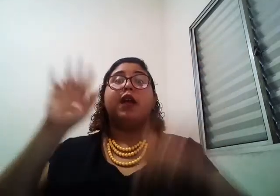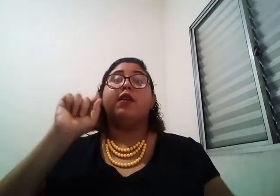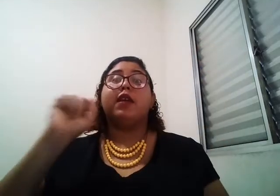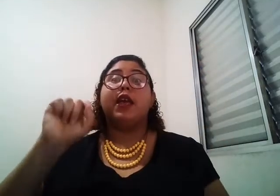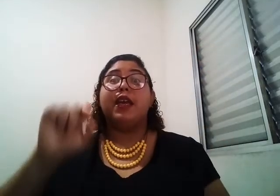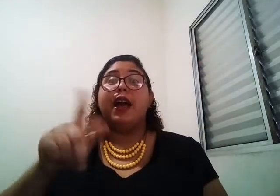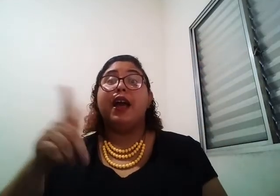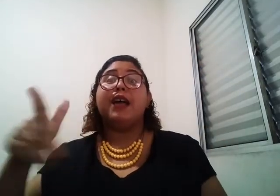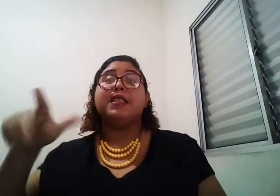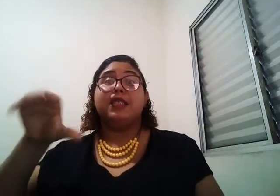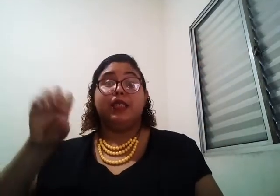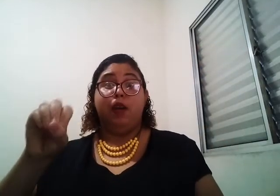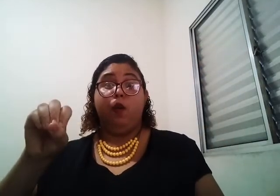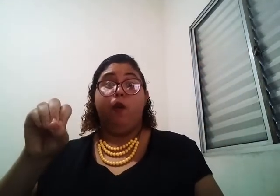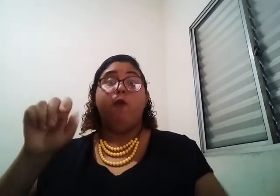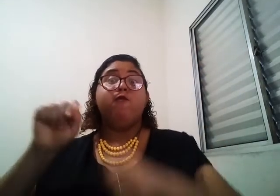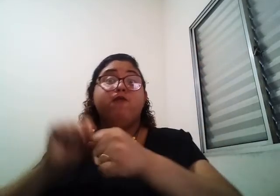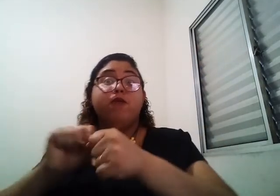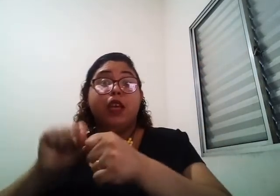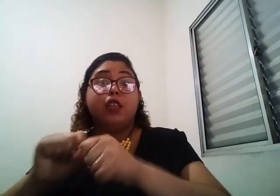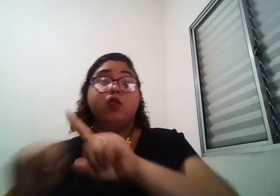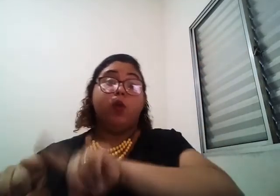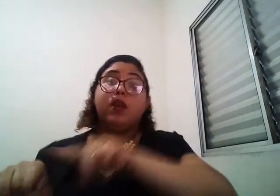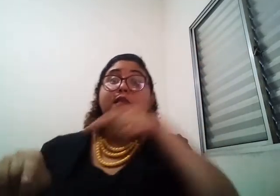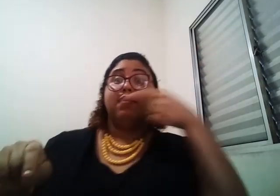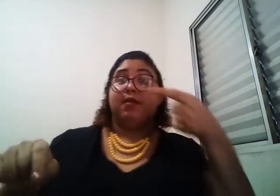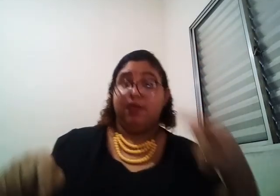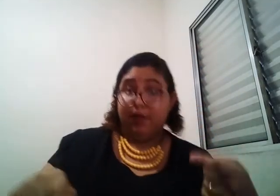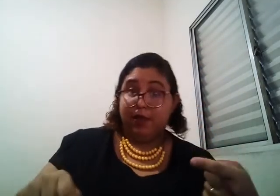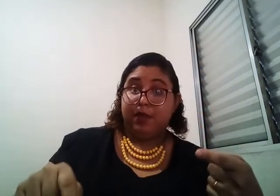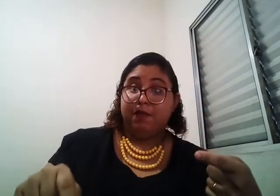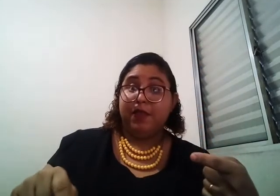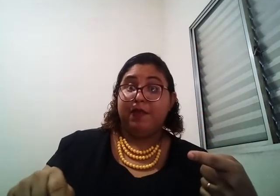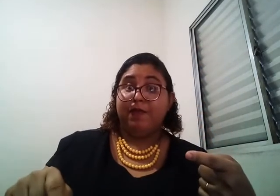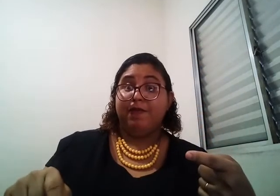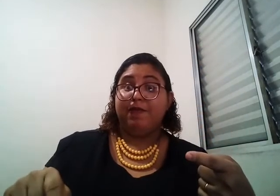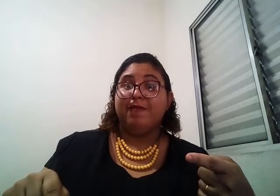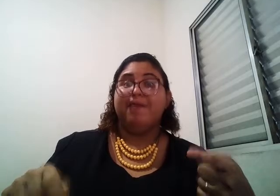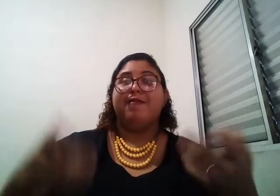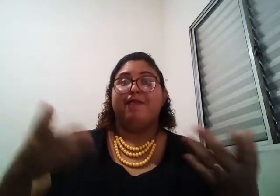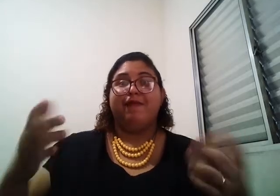Ficou claro? Deu para vocês entenderem? Então, até a próxima aula.